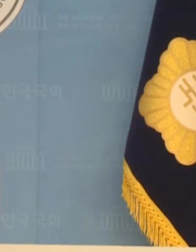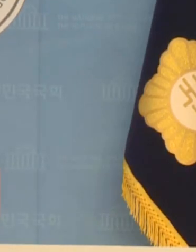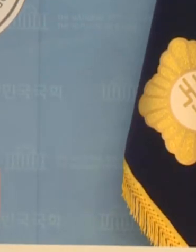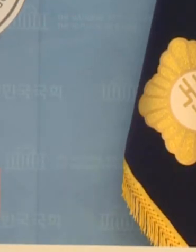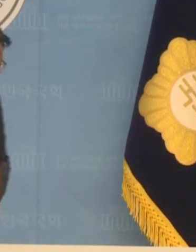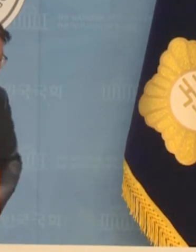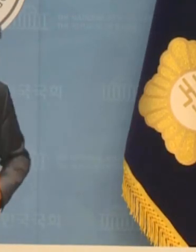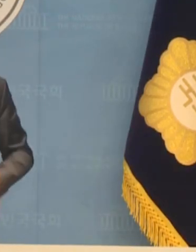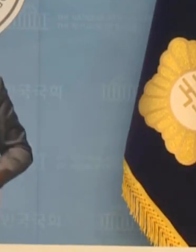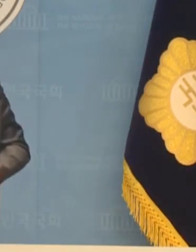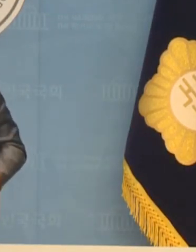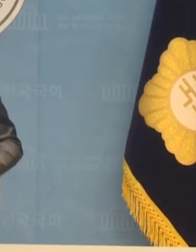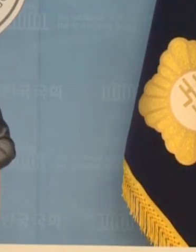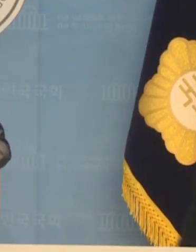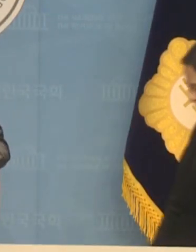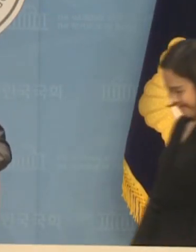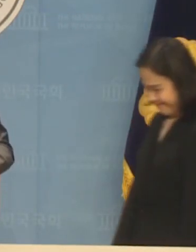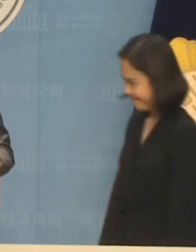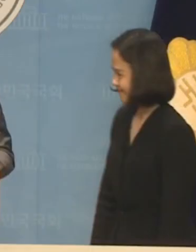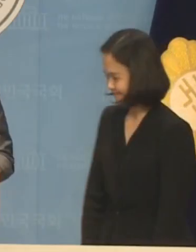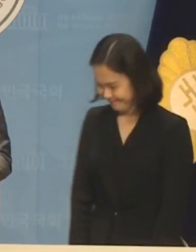그리고